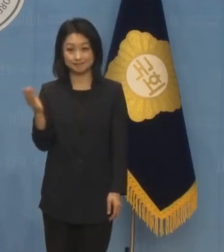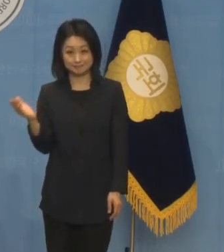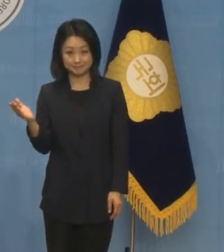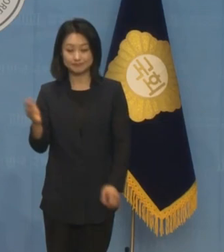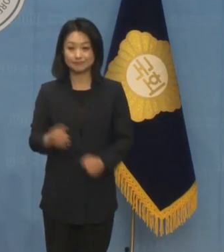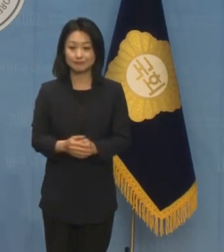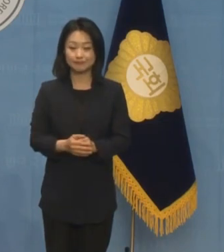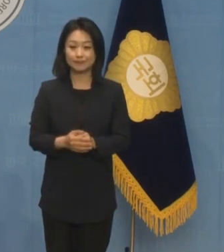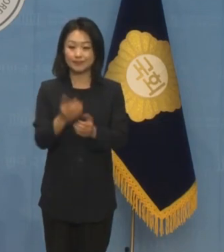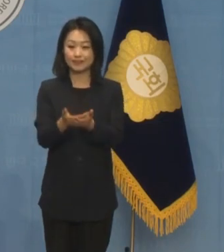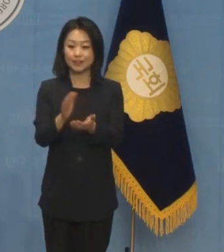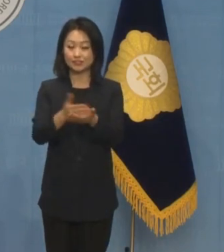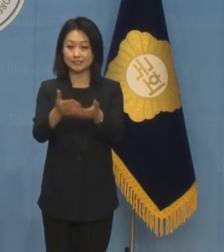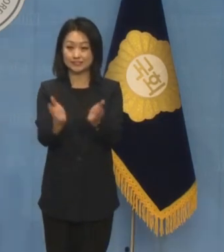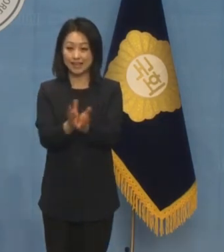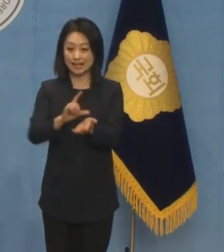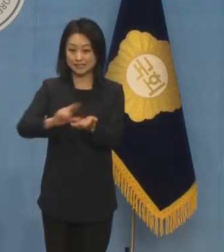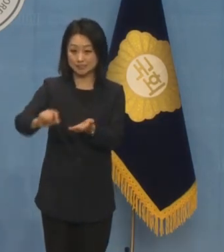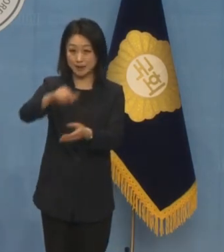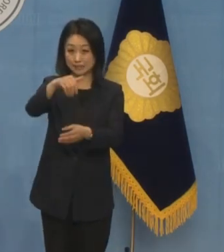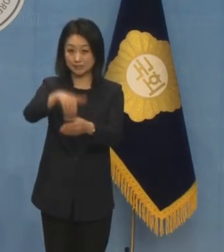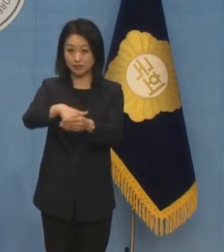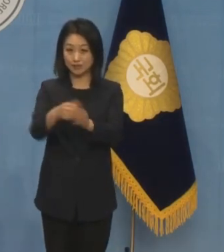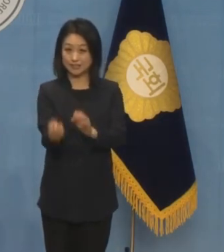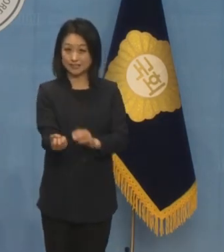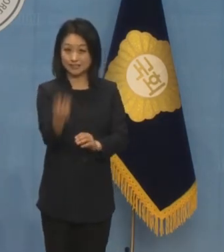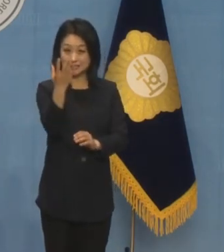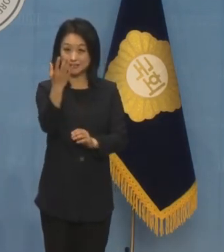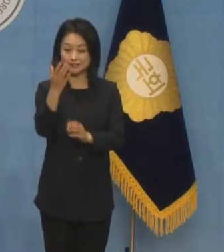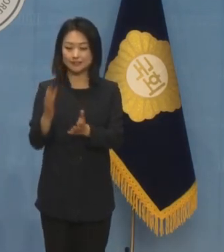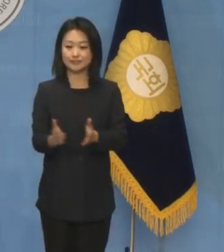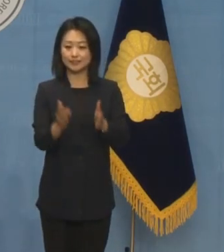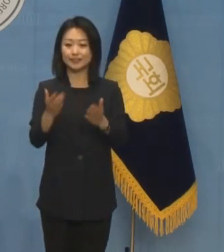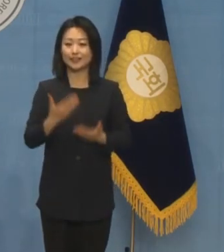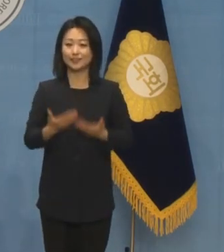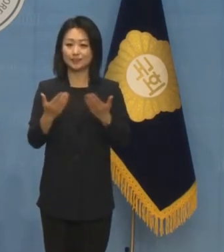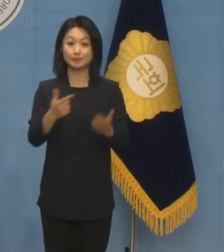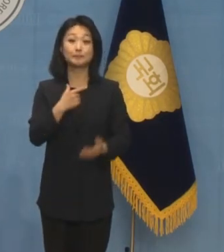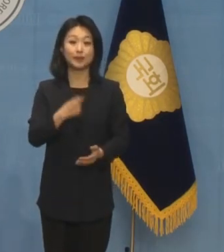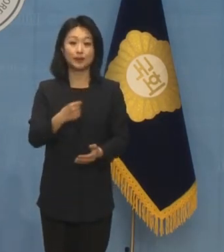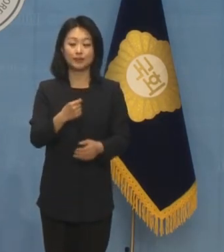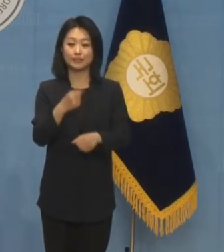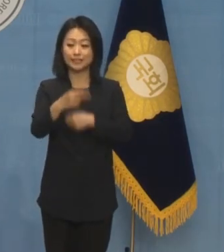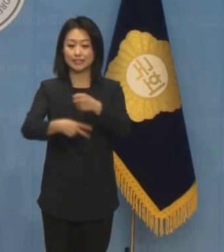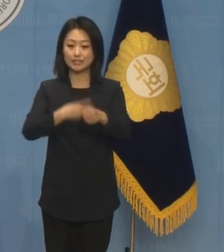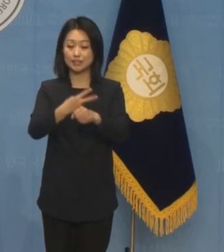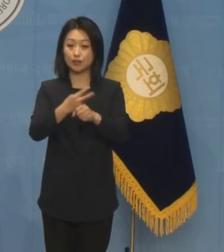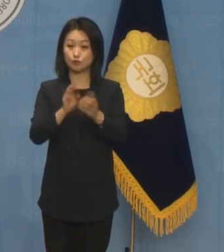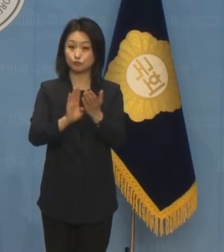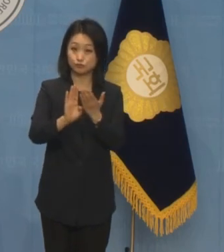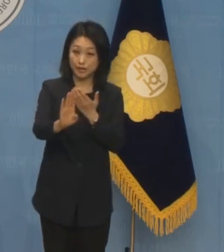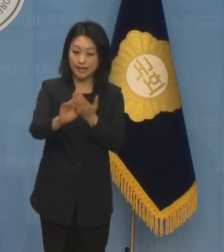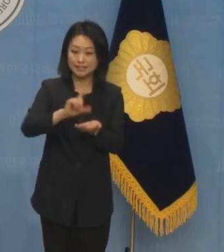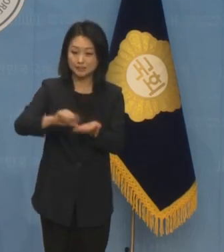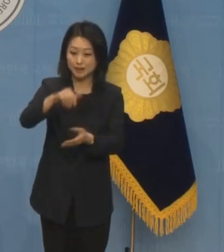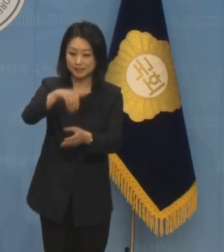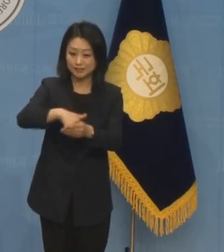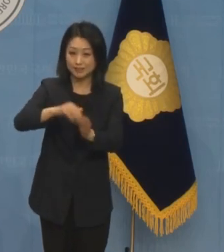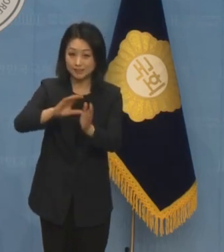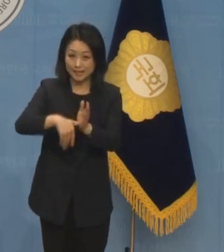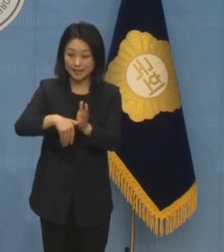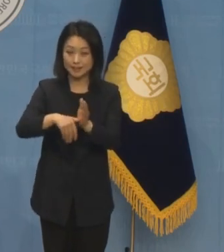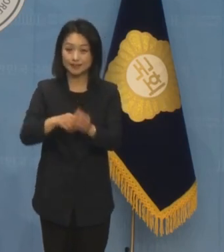개혁신당의 지방선거 승리 로드맵을 제시합니다. 저는 2년 뒤 지방선거에서